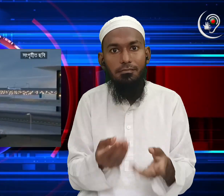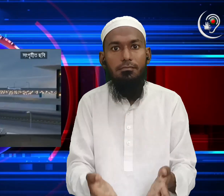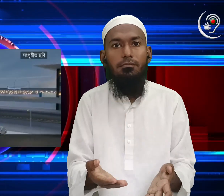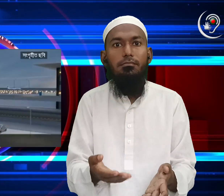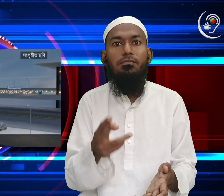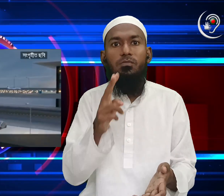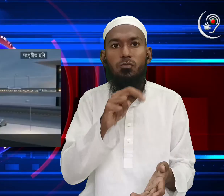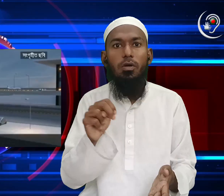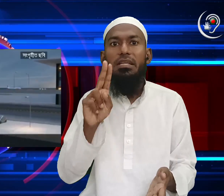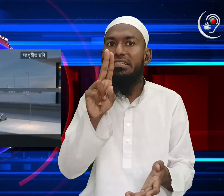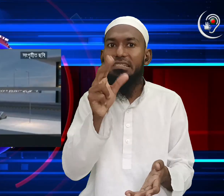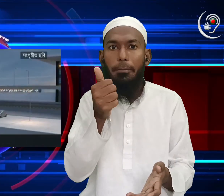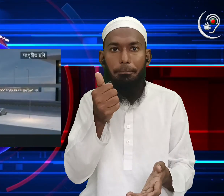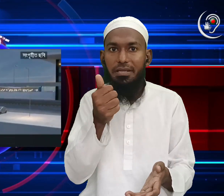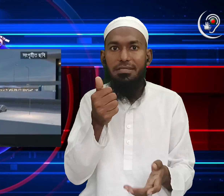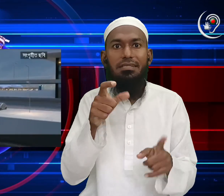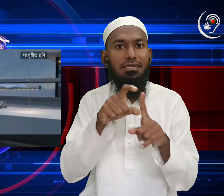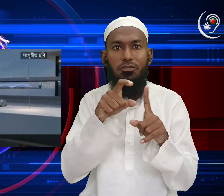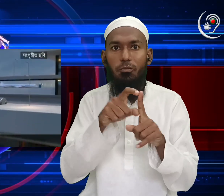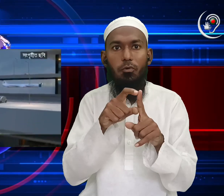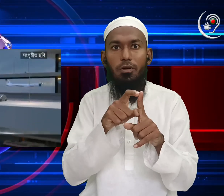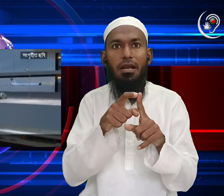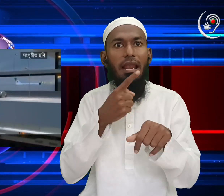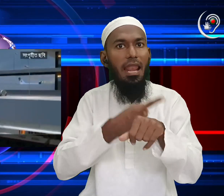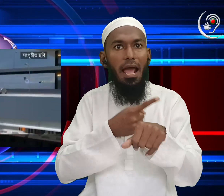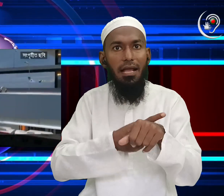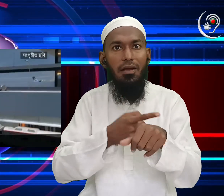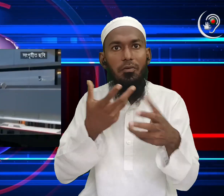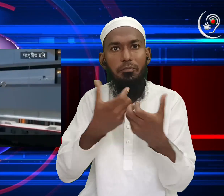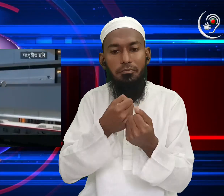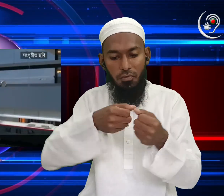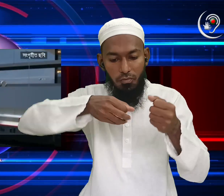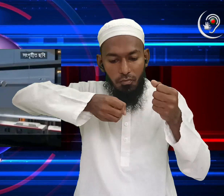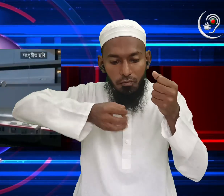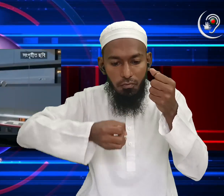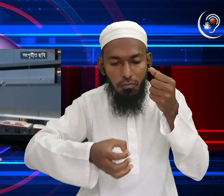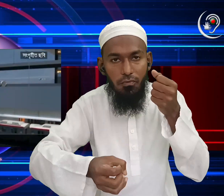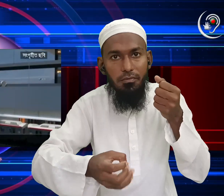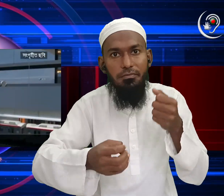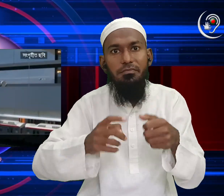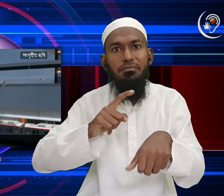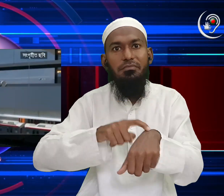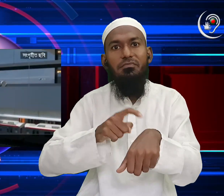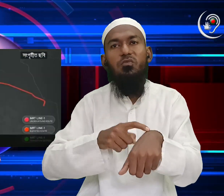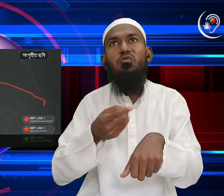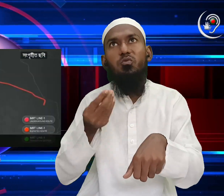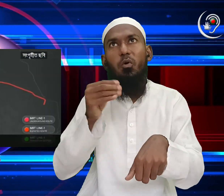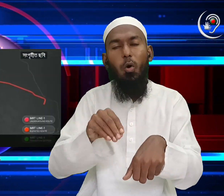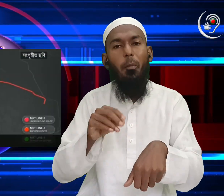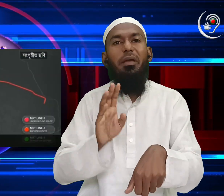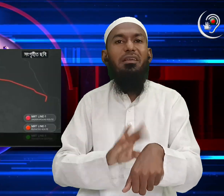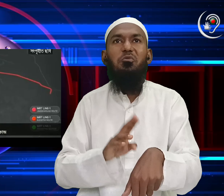ডিসেম্বরেই ঢাকা শহরের নিচে চলবে মেট্রো রেল, তবে সেই সময় বাড়তে পারে বলে আভাস দিয়েছে কর্তৃপক্ষ।